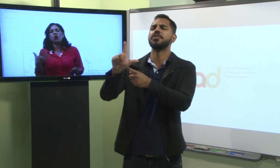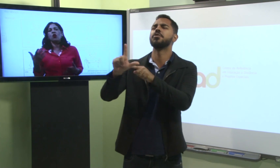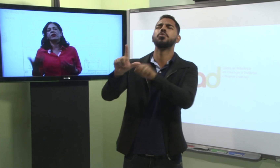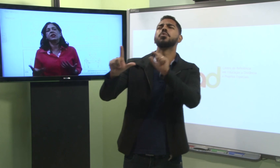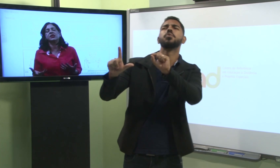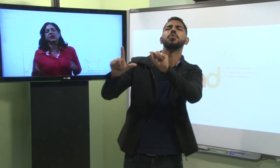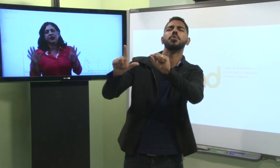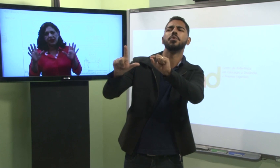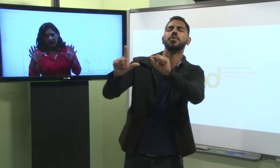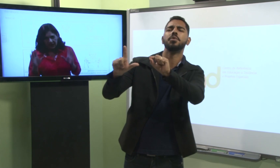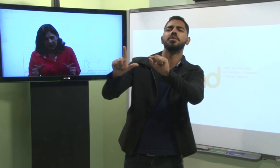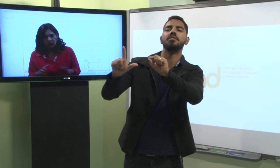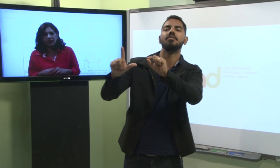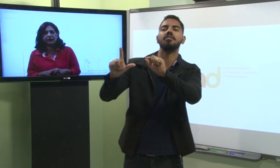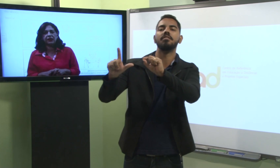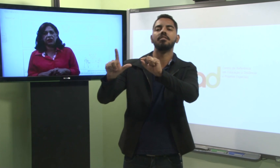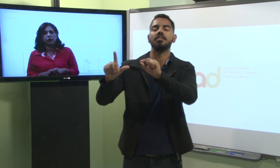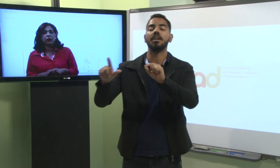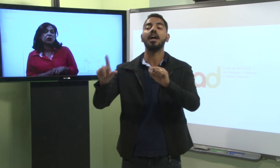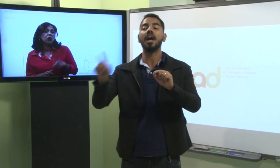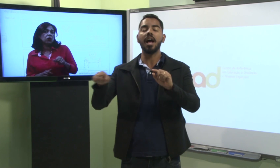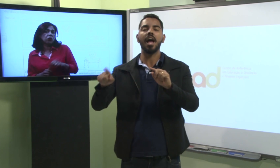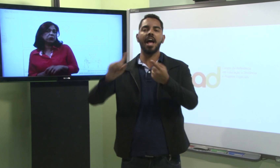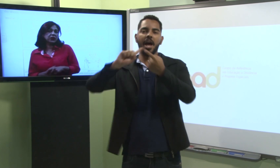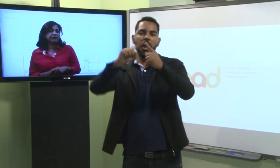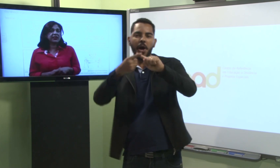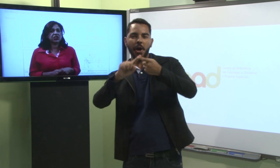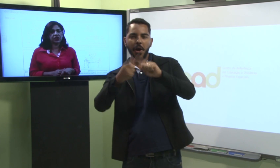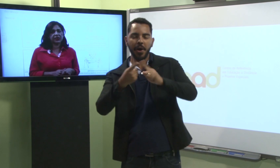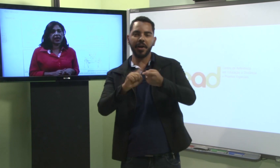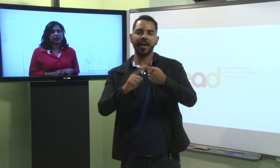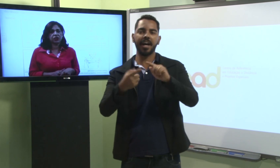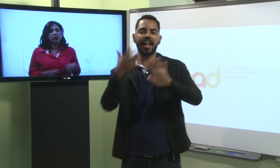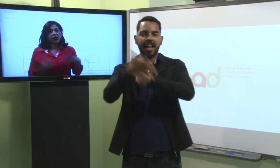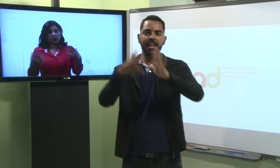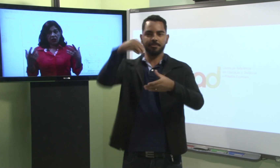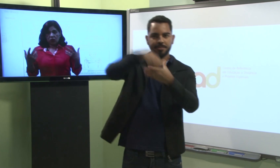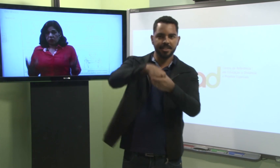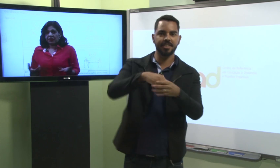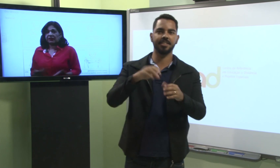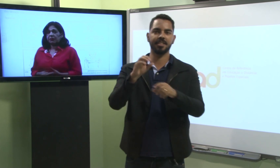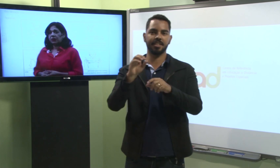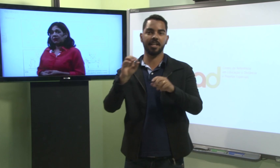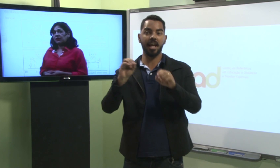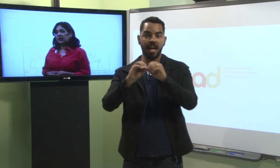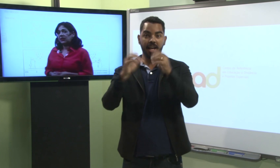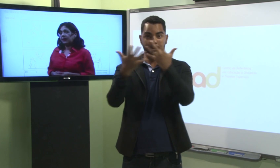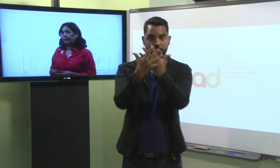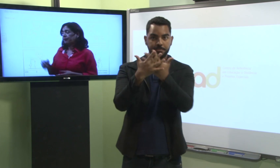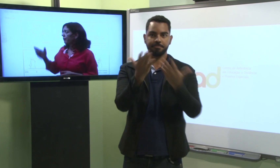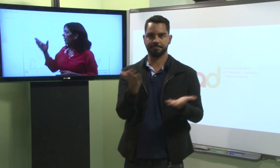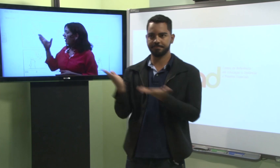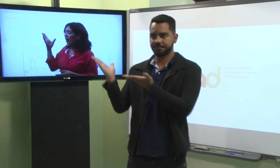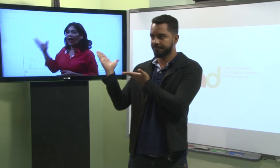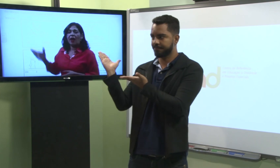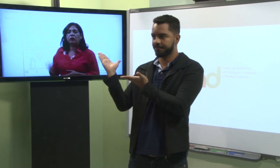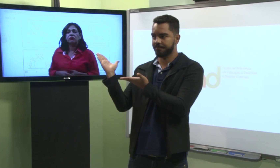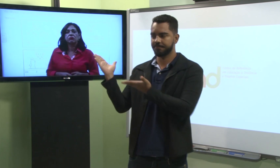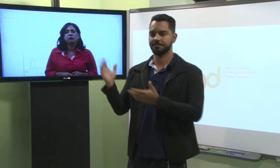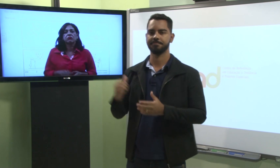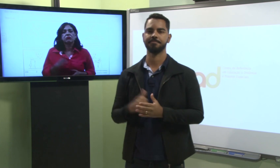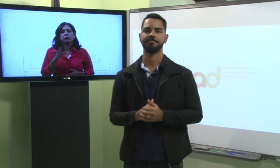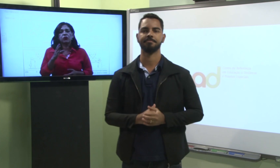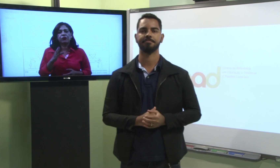de concordância dentro dessa língua, como podemos ver neste slide. Como exemplo, temos aqui